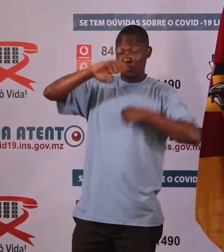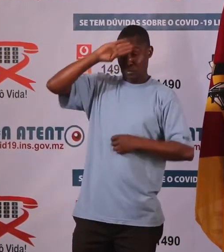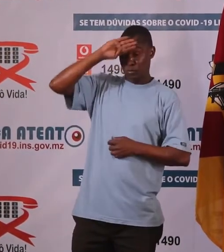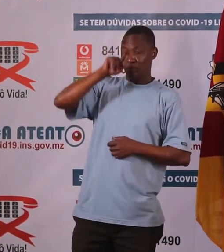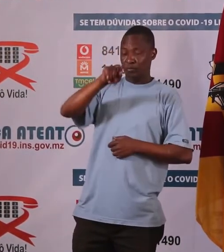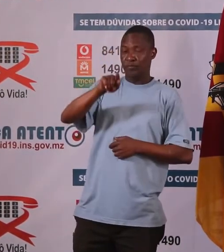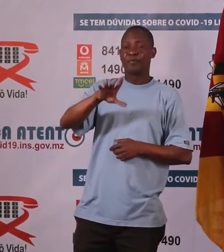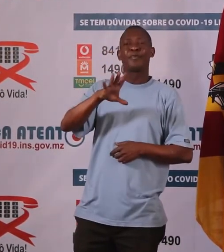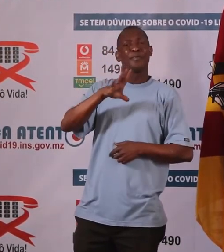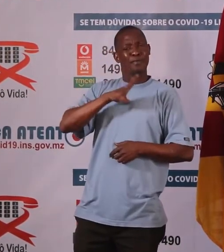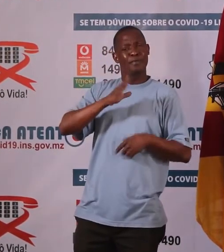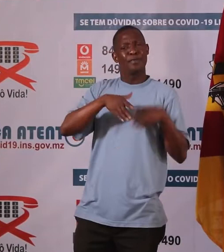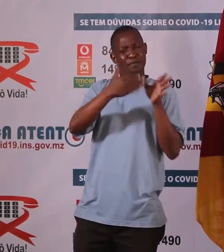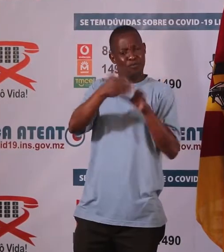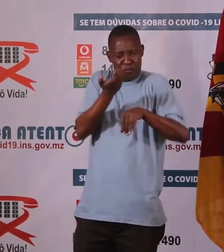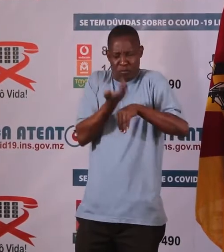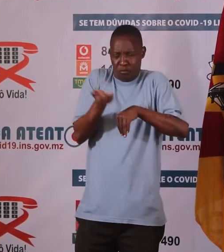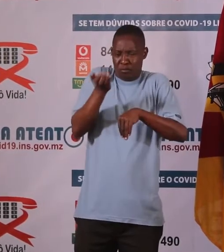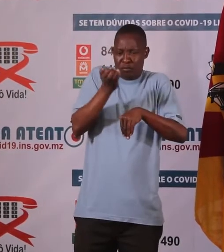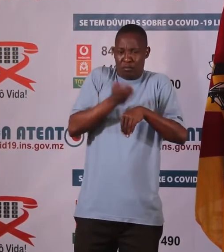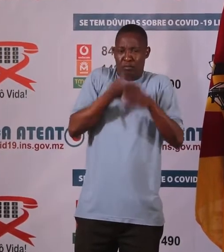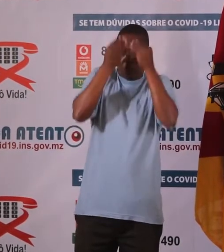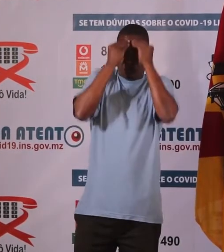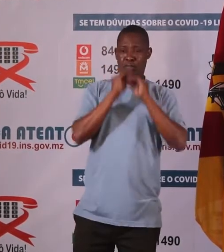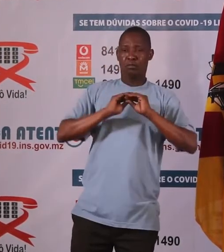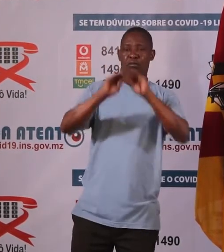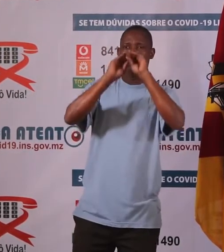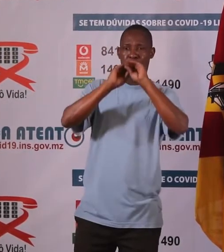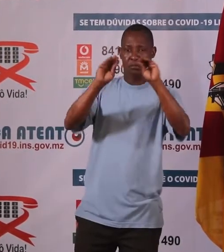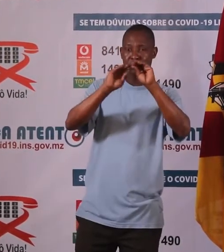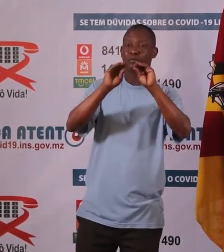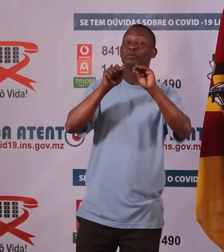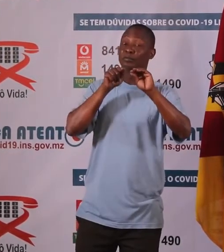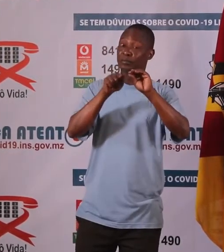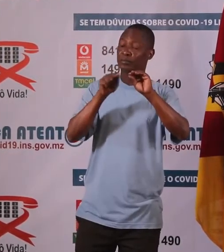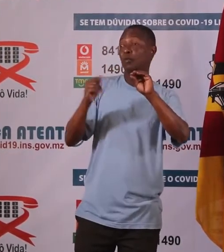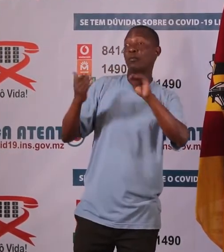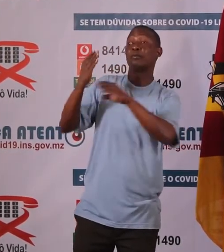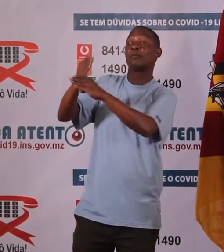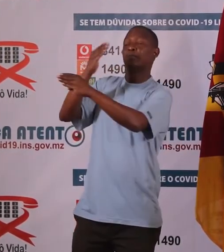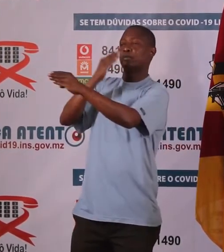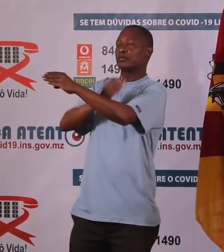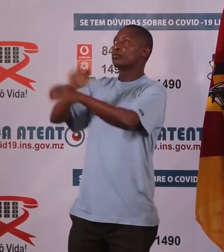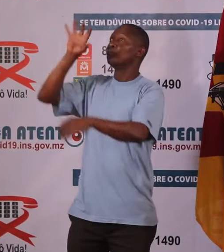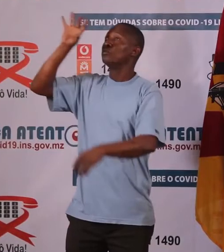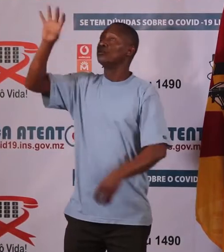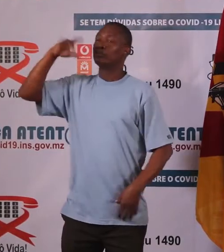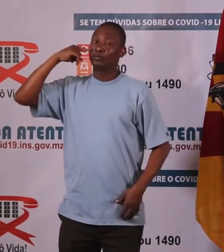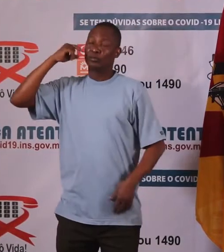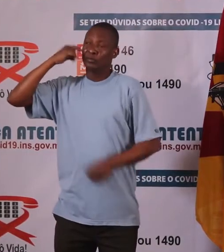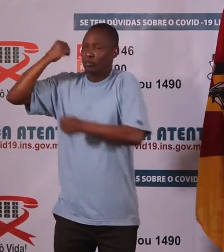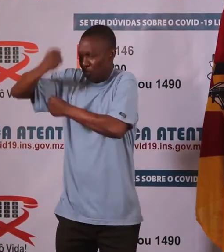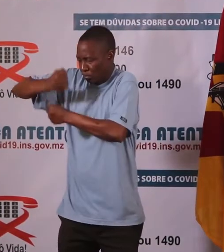psicólogos que têm estado a trabalhar já na província de Cabo Delgado. Neste momento vamos enviar esta